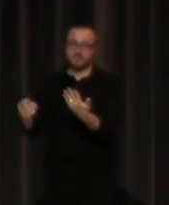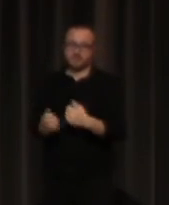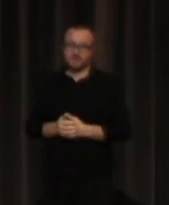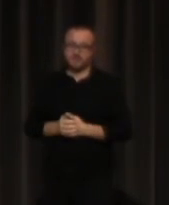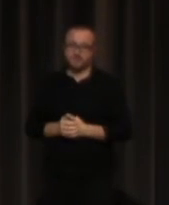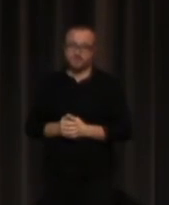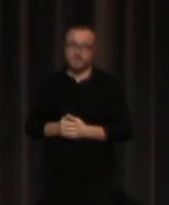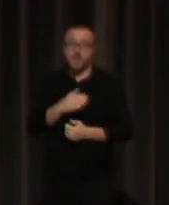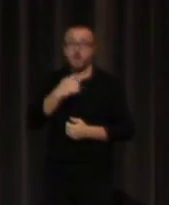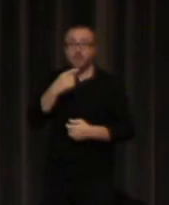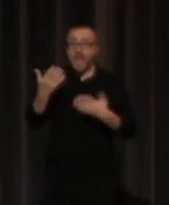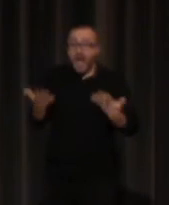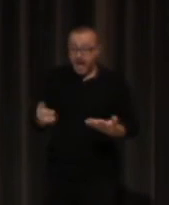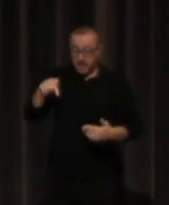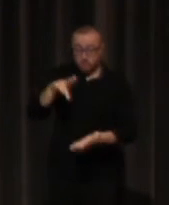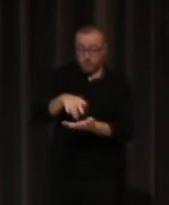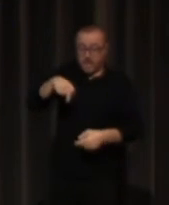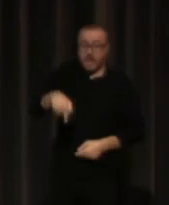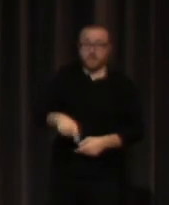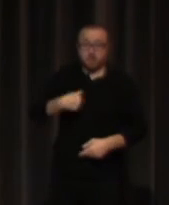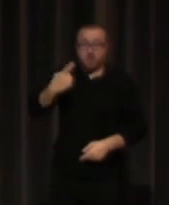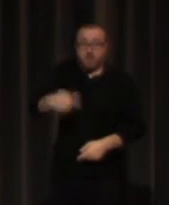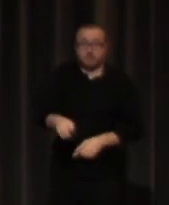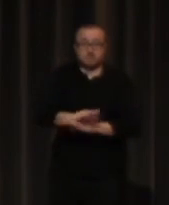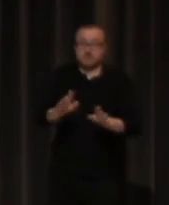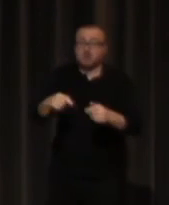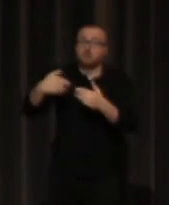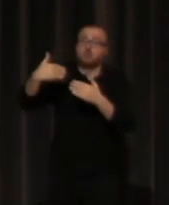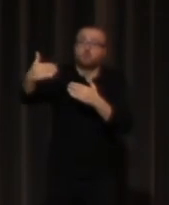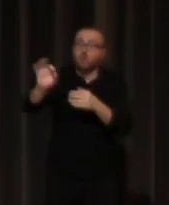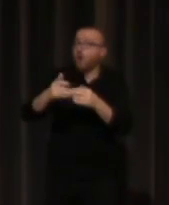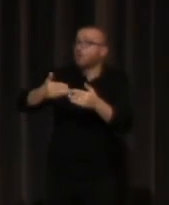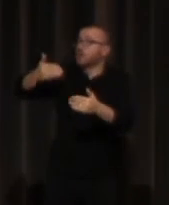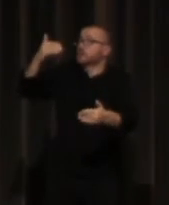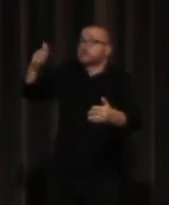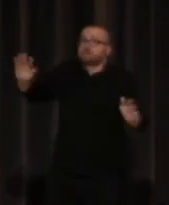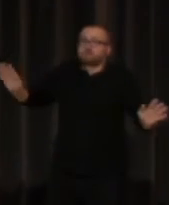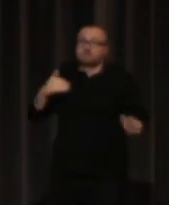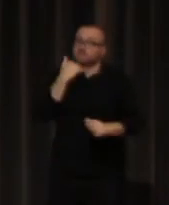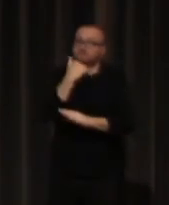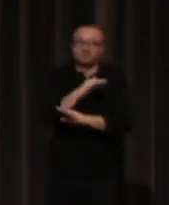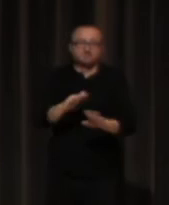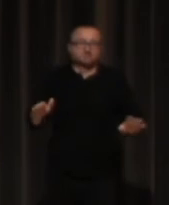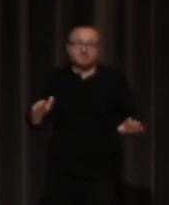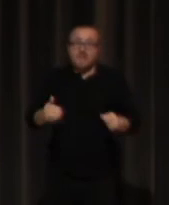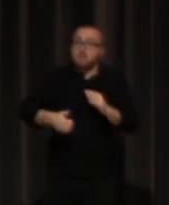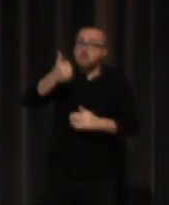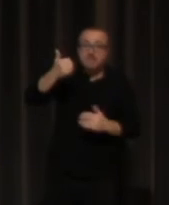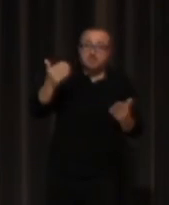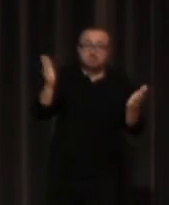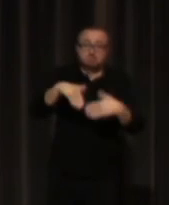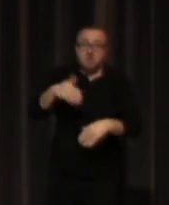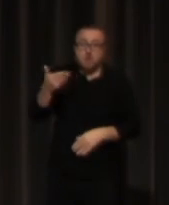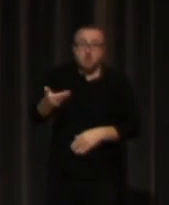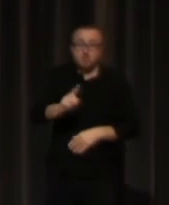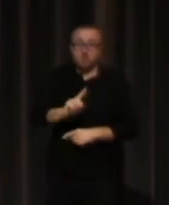aquí, no cal cap altra resposta. Això que hi ha ara, res més, res menys, com si fóssim sempre en